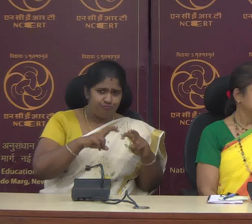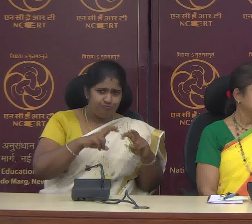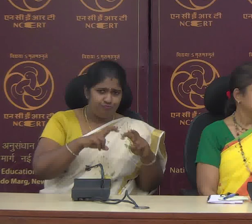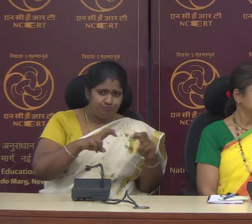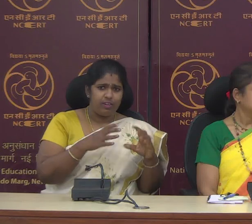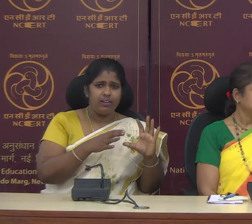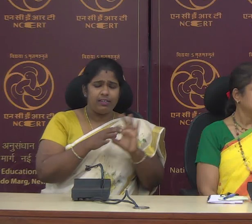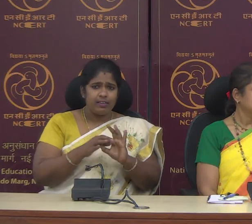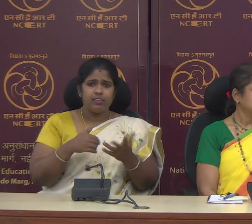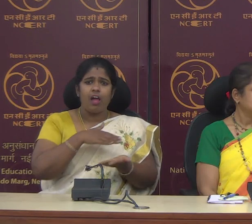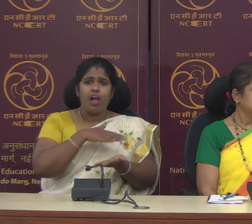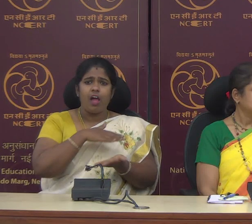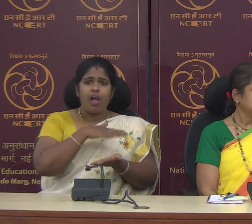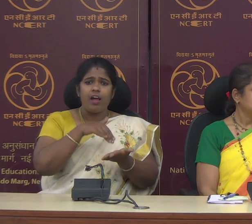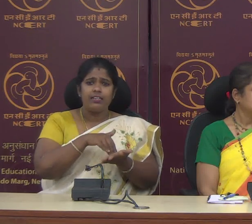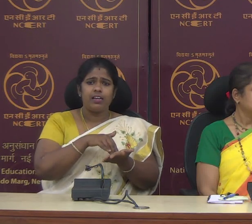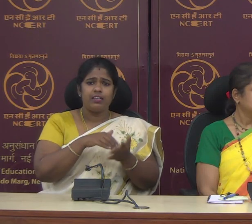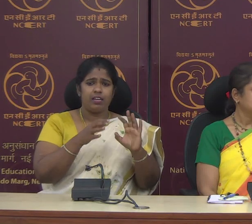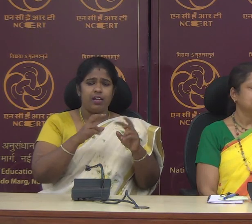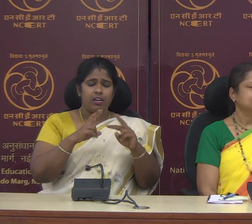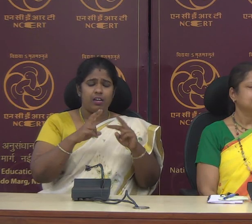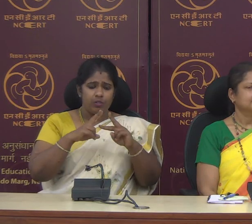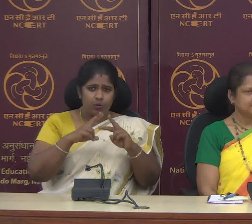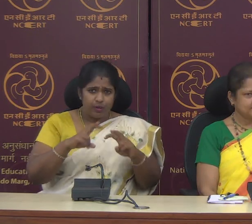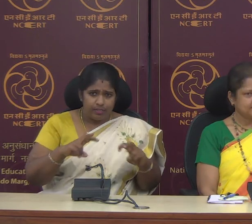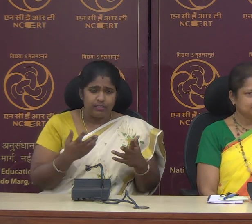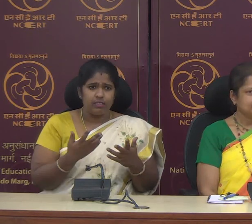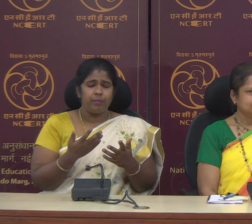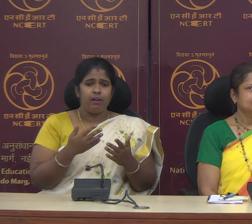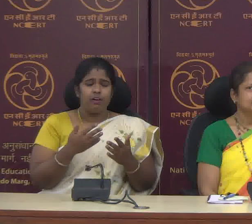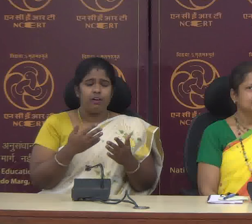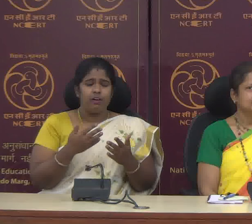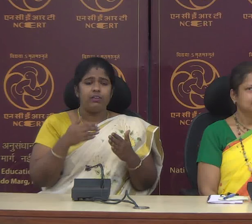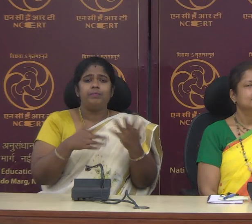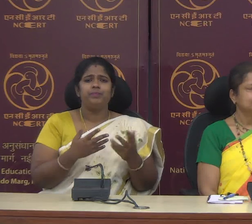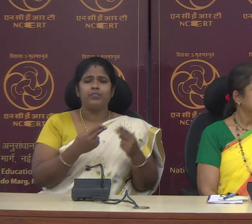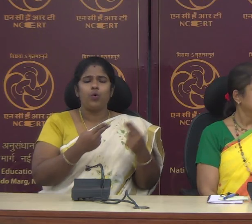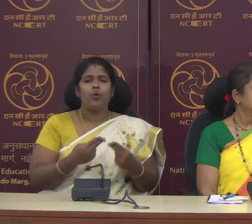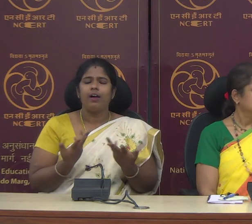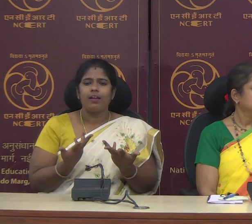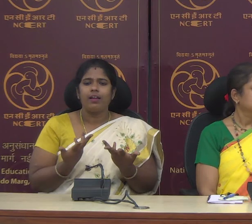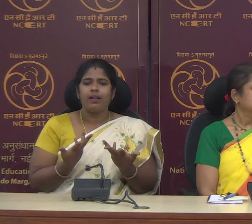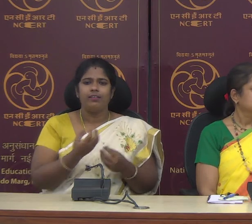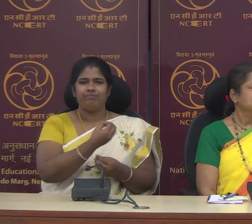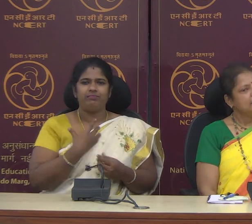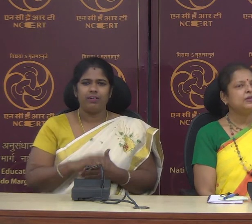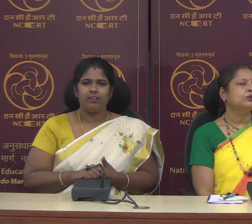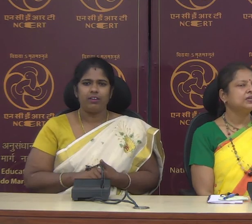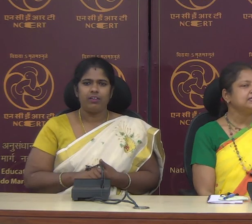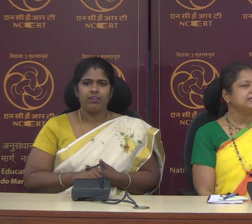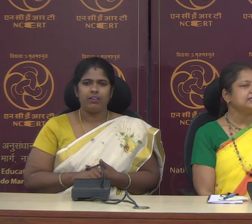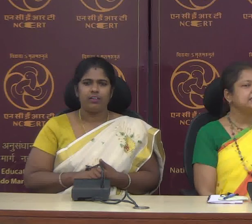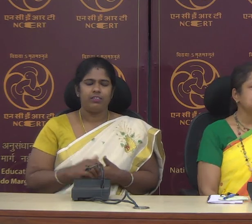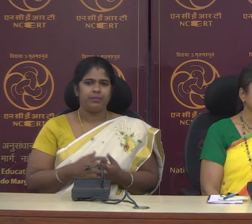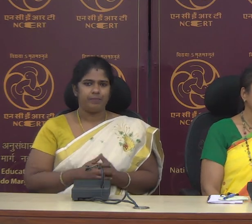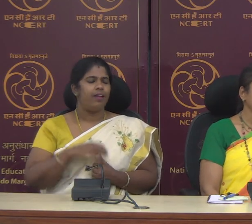है, तो वट काइंड ऑफ रिसर्च वट दे डू और वट दे डिड, ताकि हमें उससे क्या मिला, हम उसके बारे में उसका आउटकम जान सकें, ये मैं आपसे जानना चाहूँगा। बिल्कुल, और